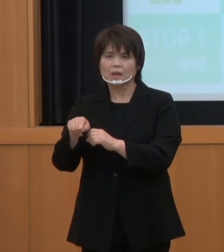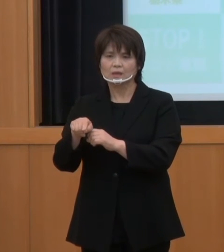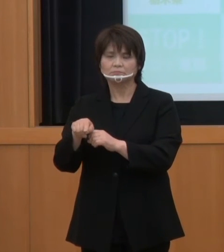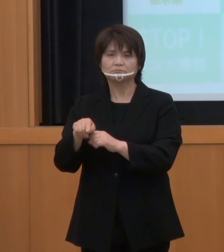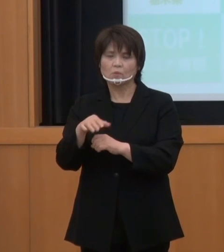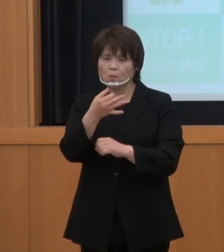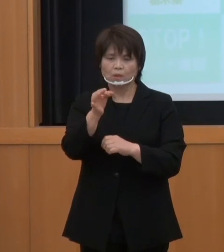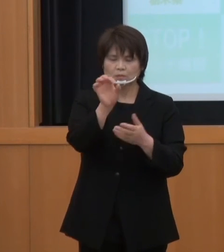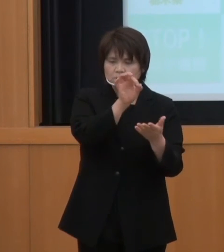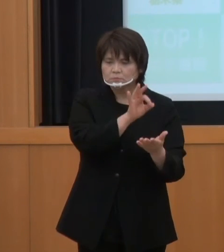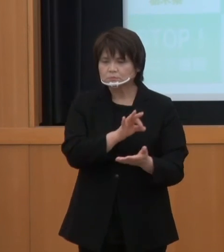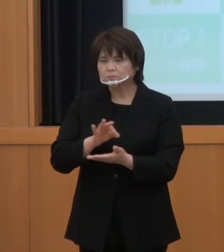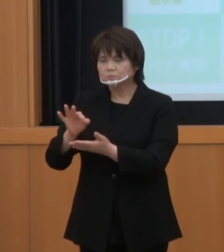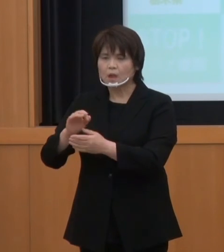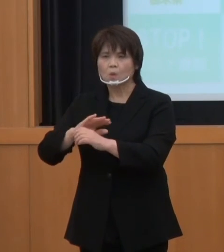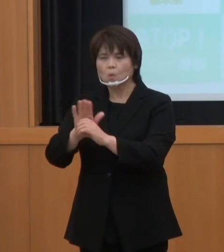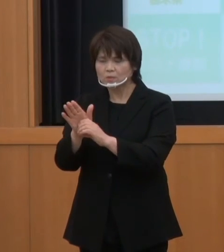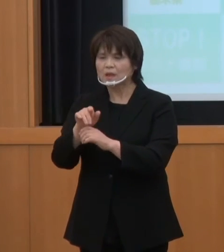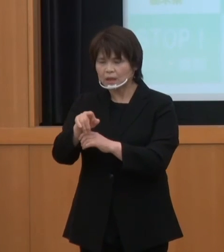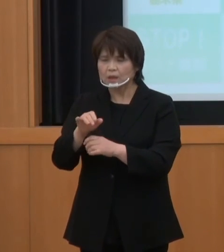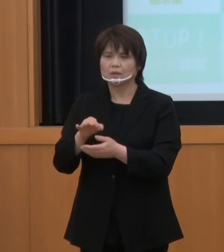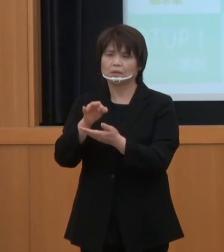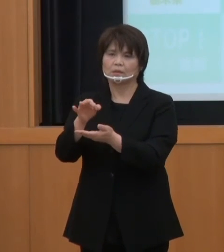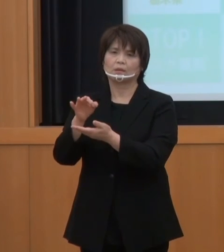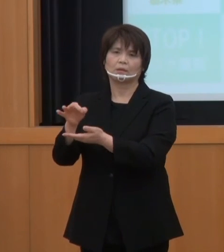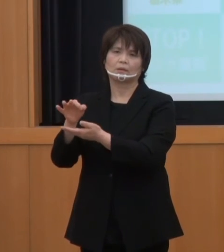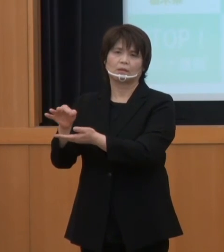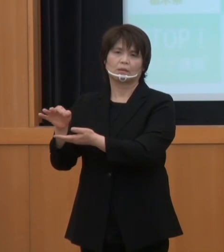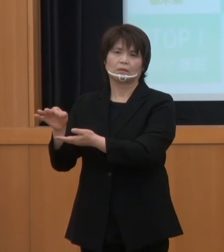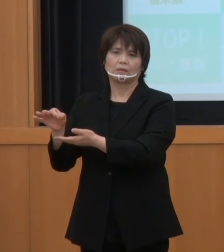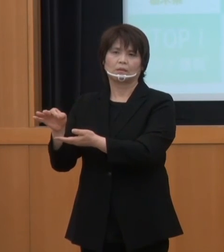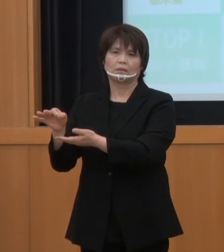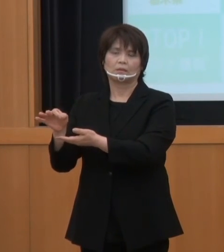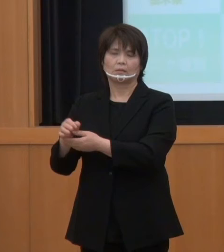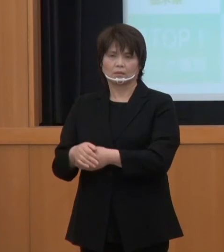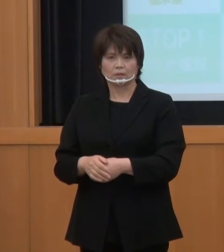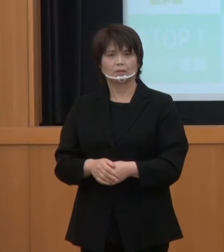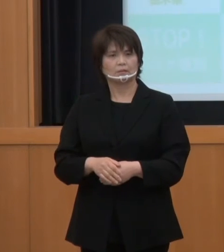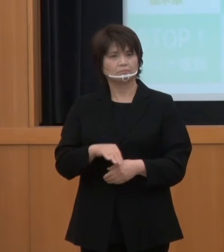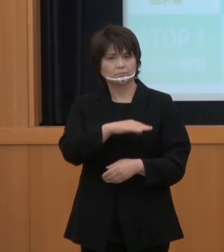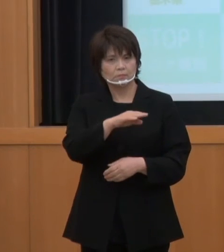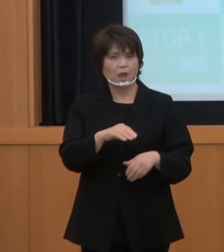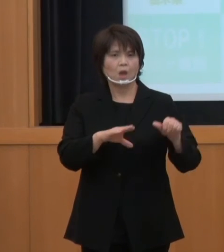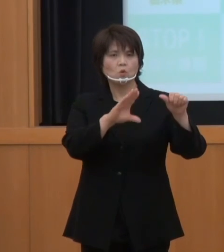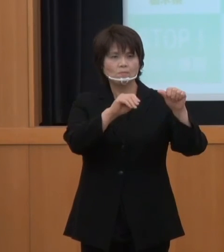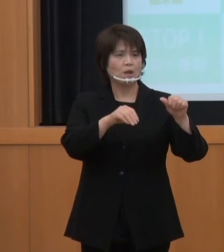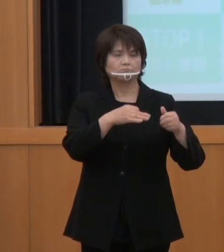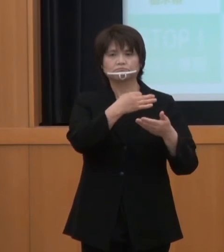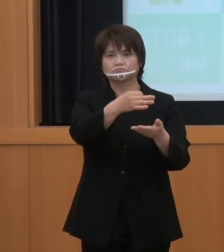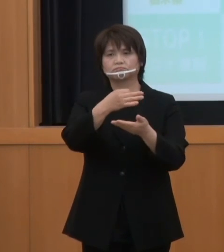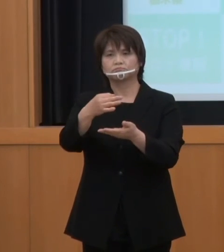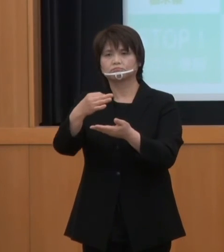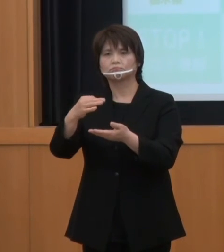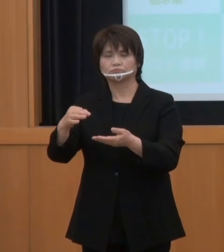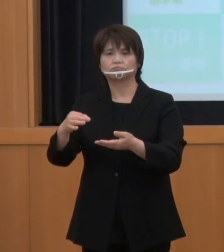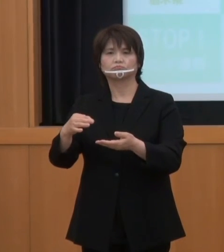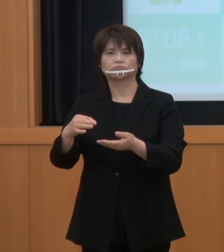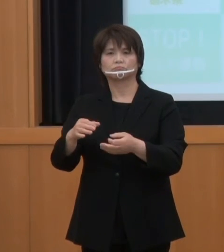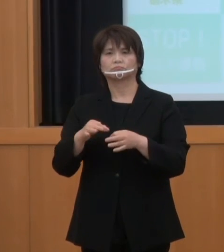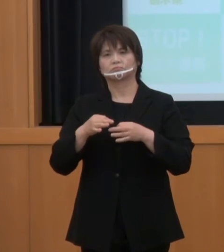ている市民一人一人に分け与えるということで、一律5万円でしたか、給付をすると。こ